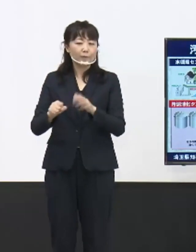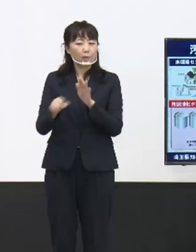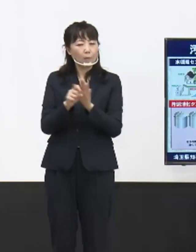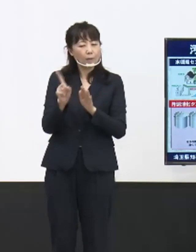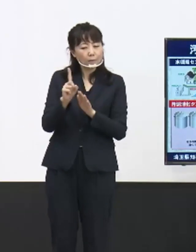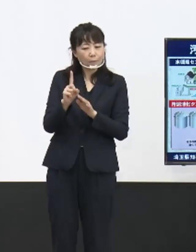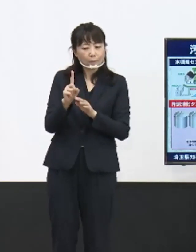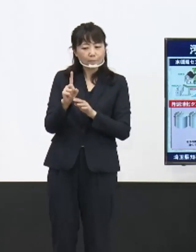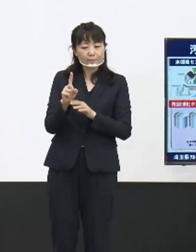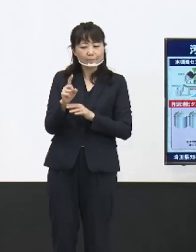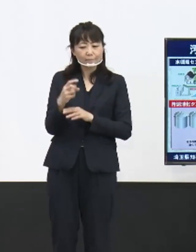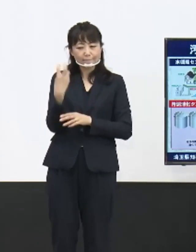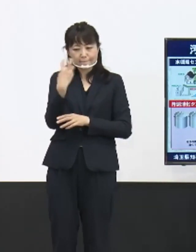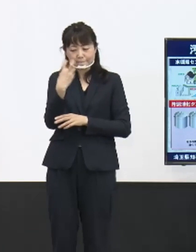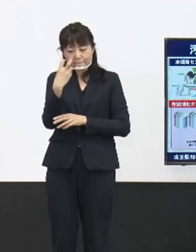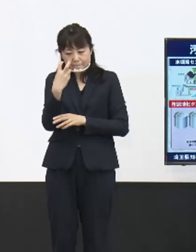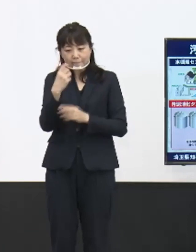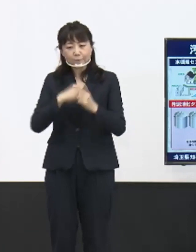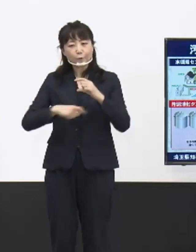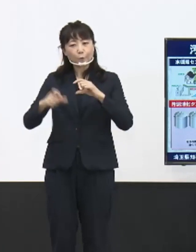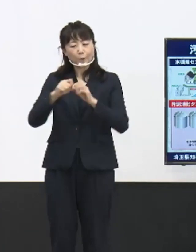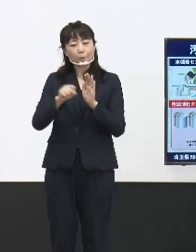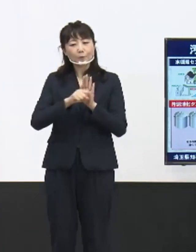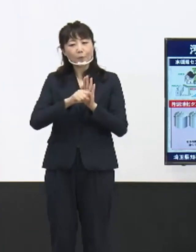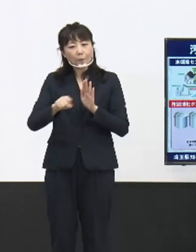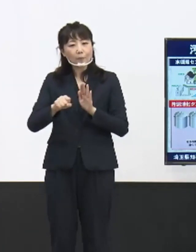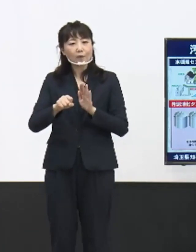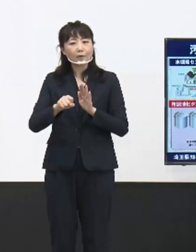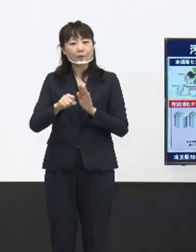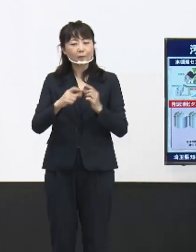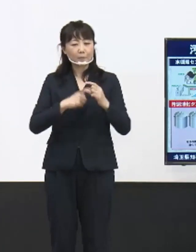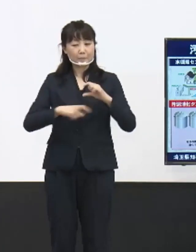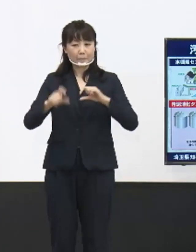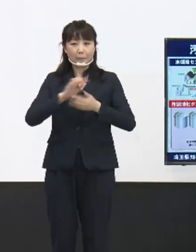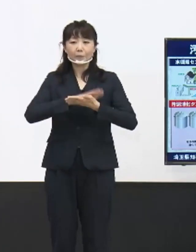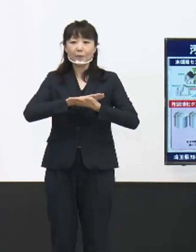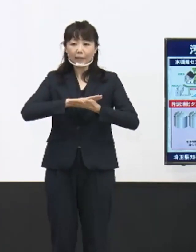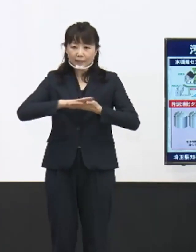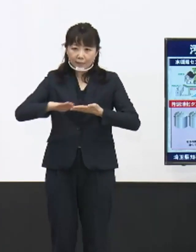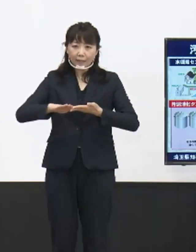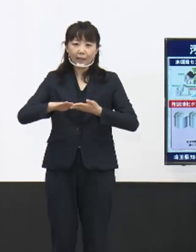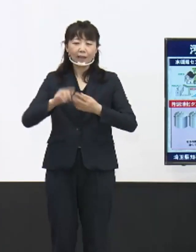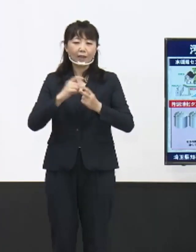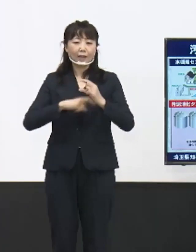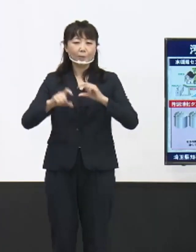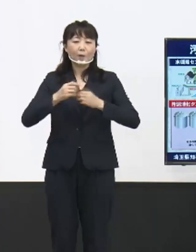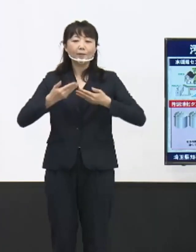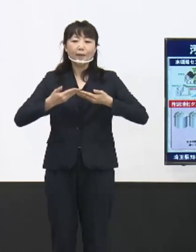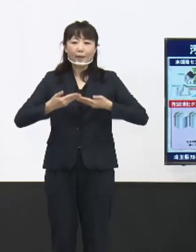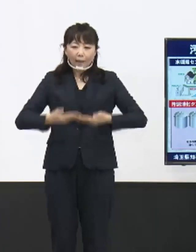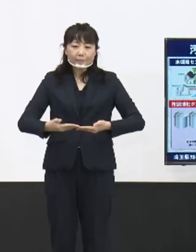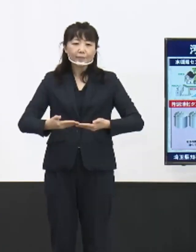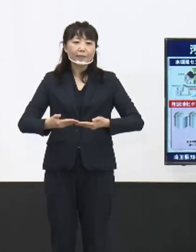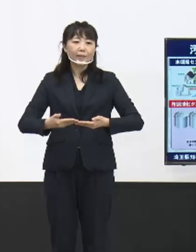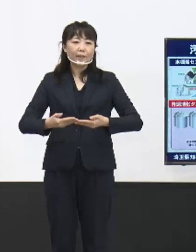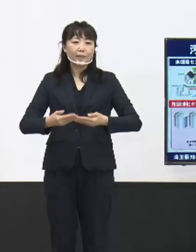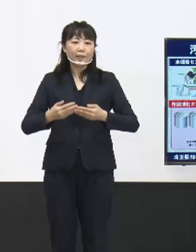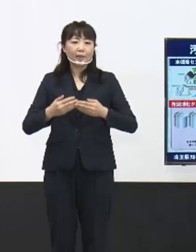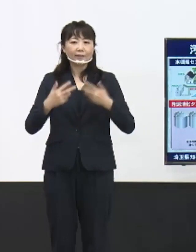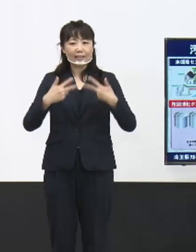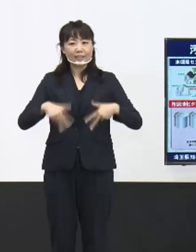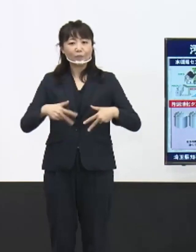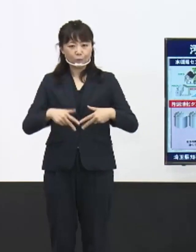らより効率的でよりクリーンでそしてより安全で安心なものを目指していきたいと考えます